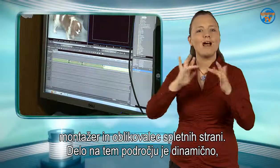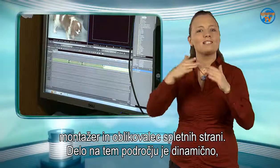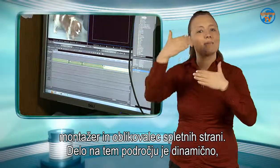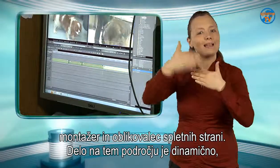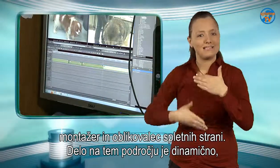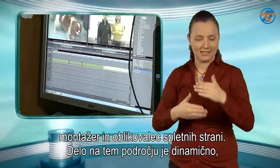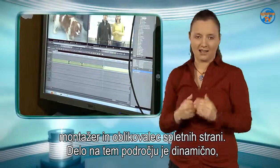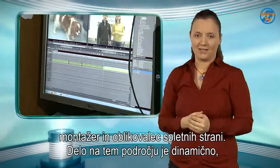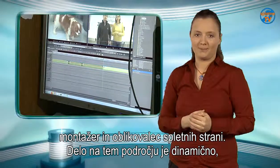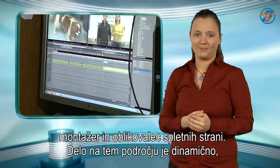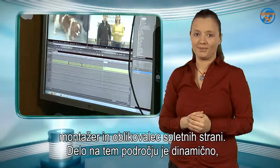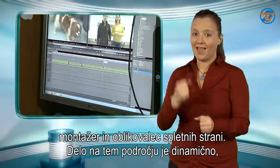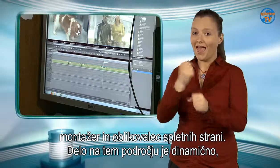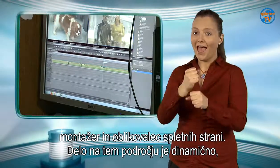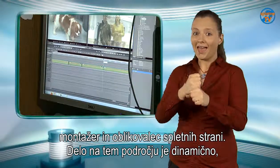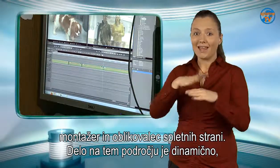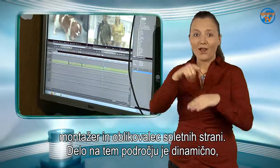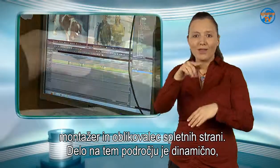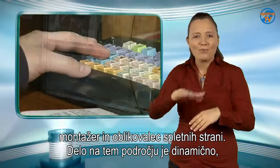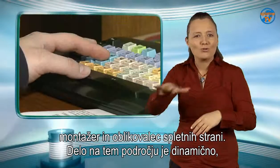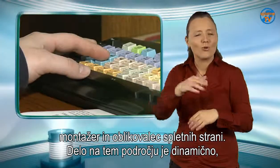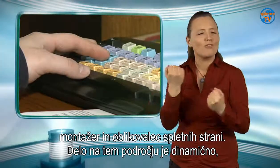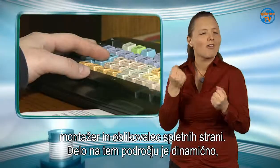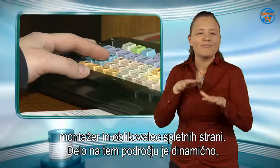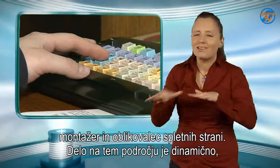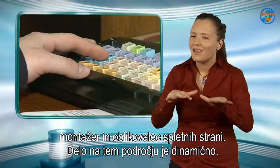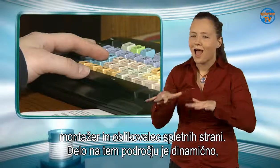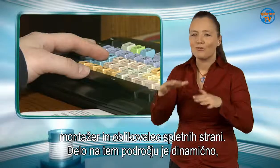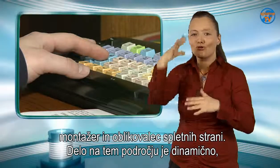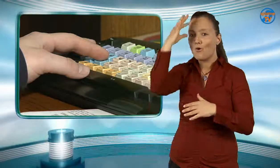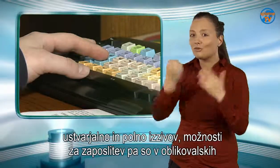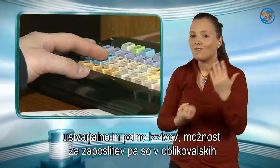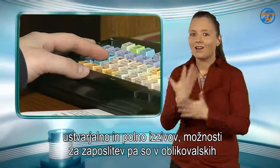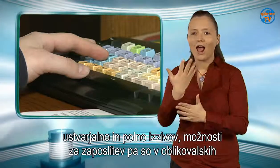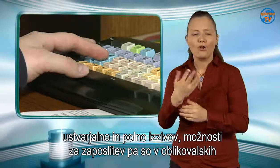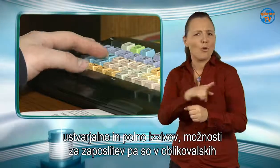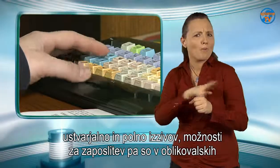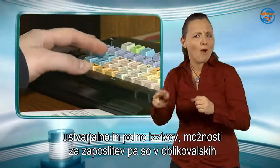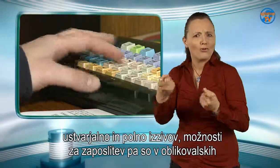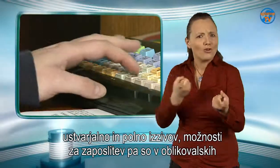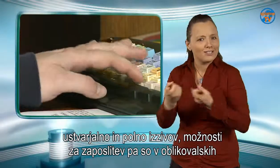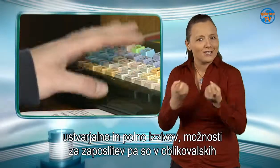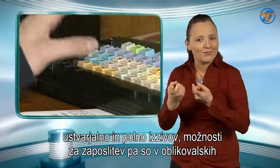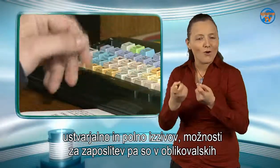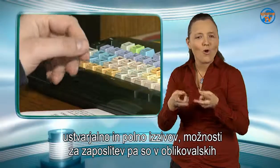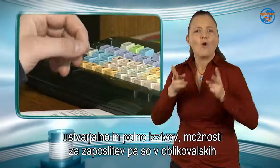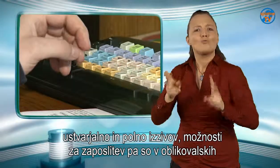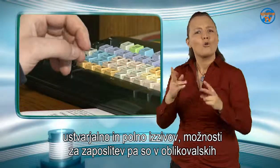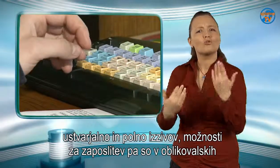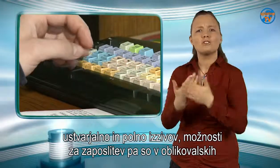oblikovalec spletnih strani. Delo na tem področju je dinamično, ustvarjalno in polno